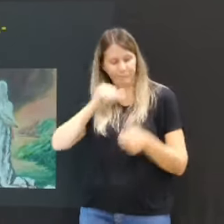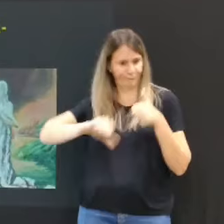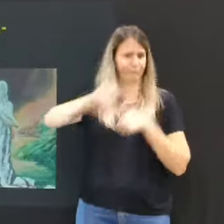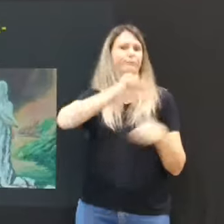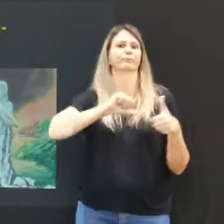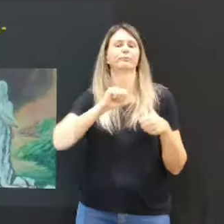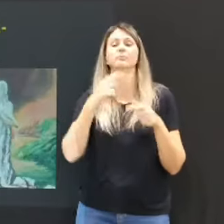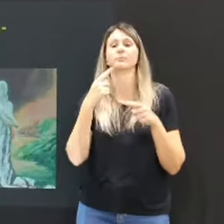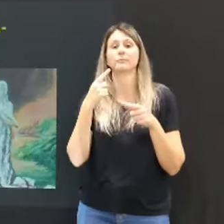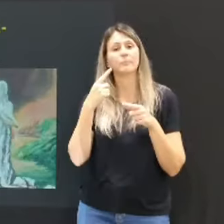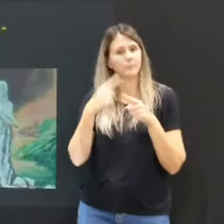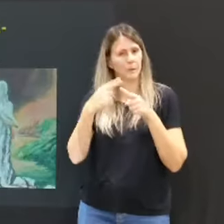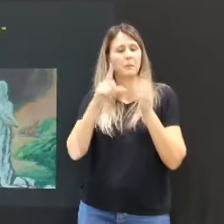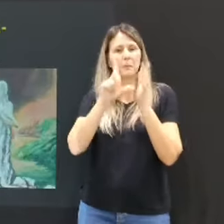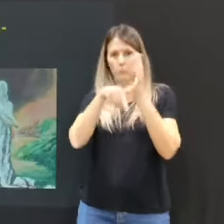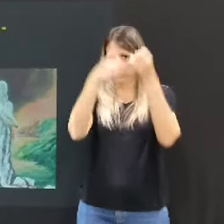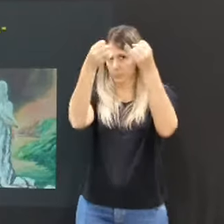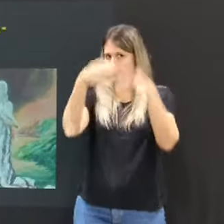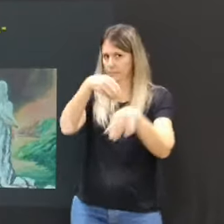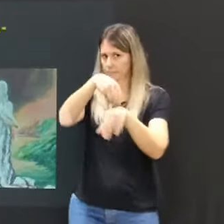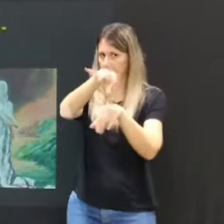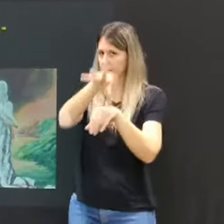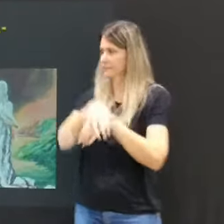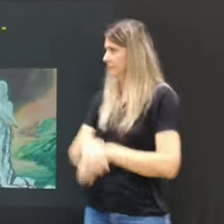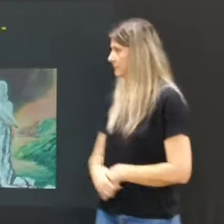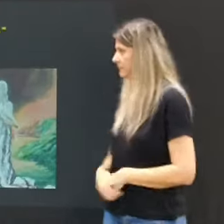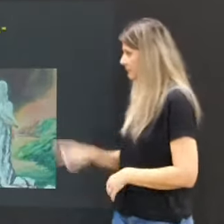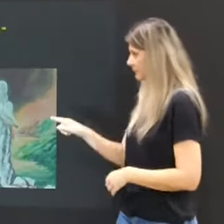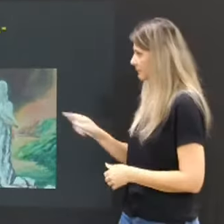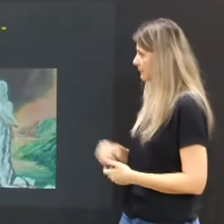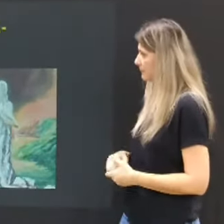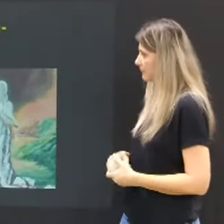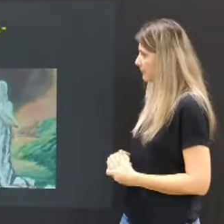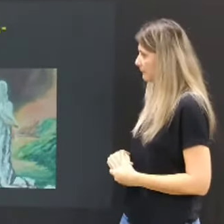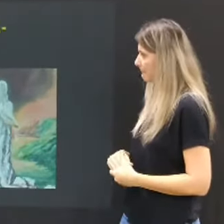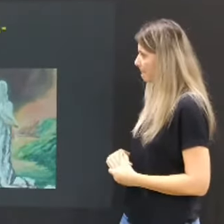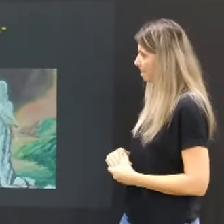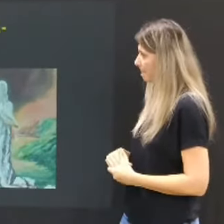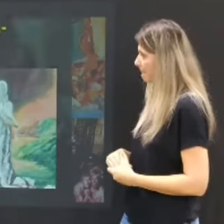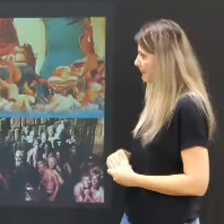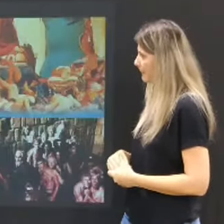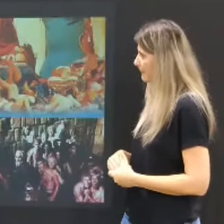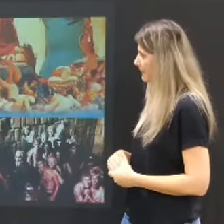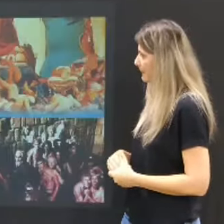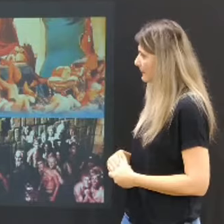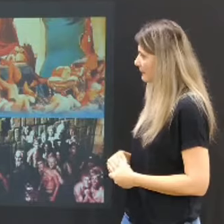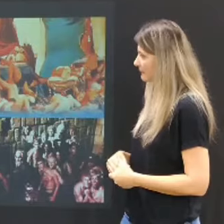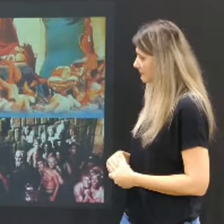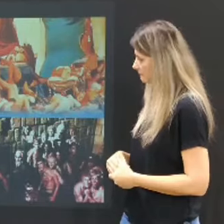mulher. Eu vou explicar para vocês daqui a pouquinho. Espera só um minutinho. Pode mudar, Andressa.